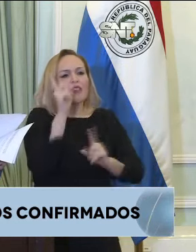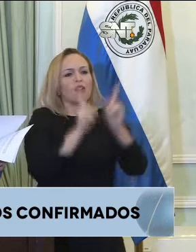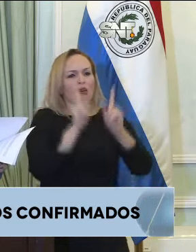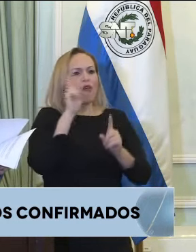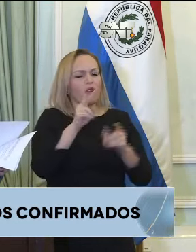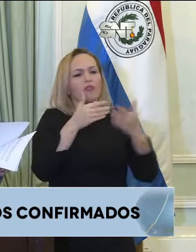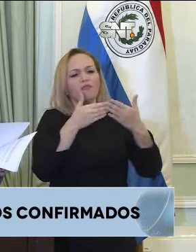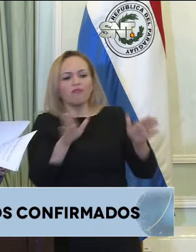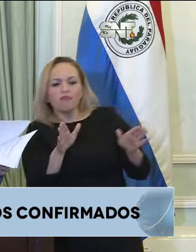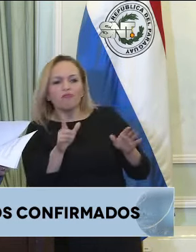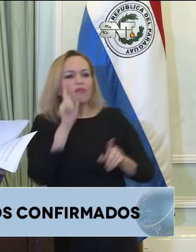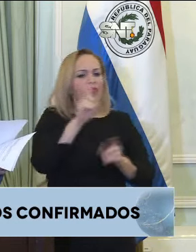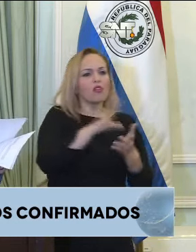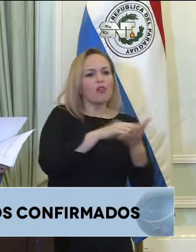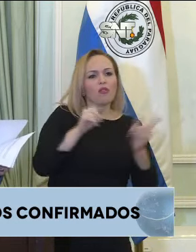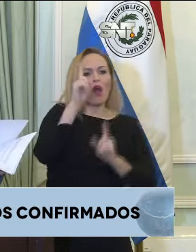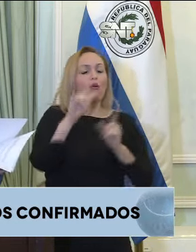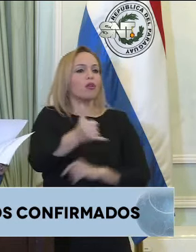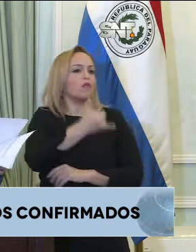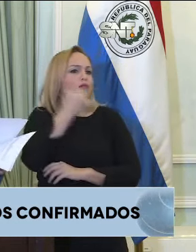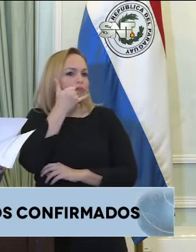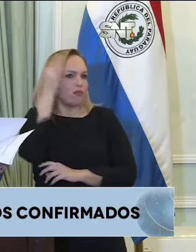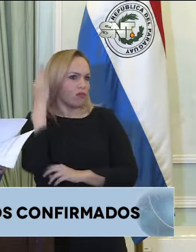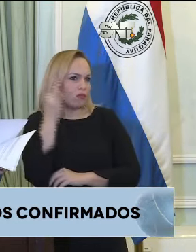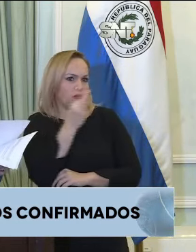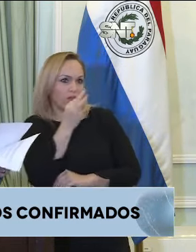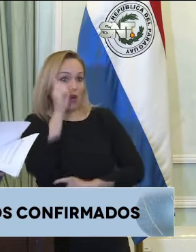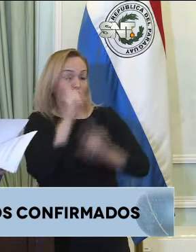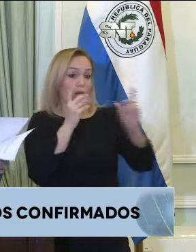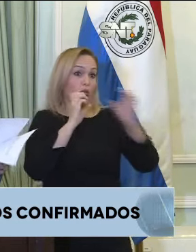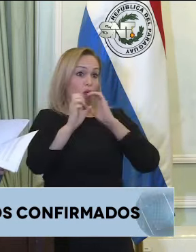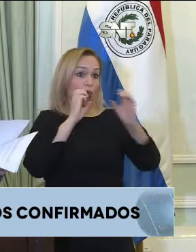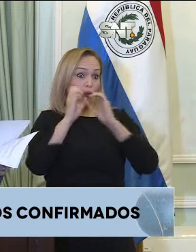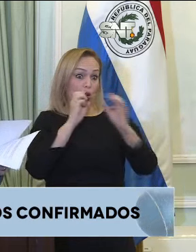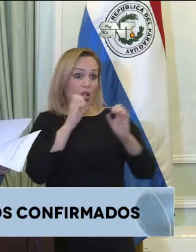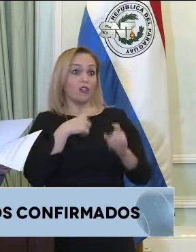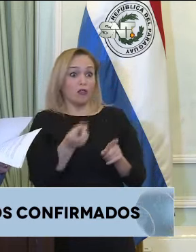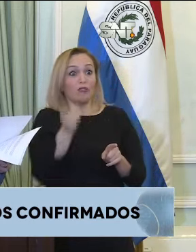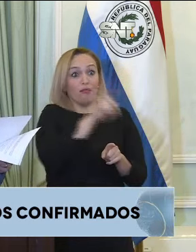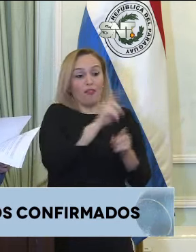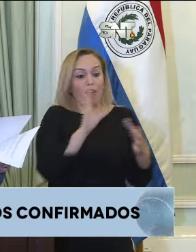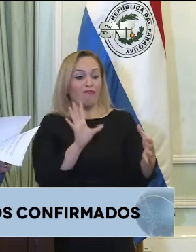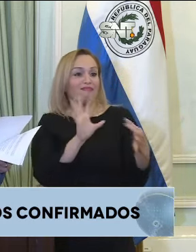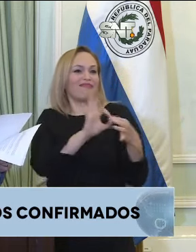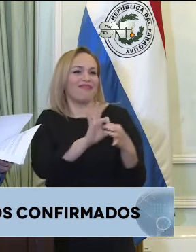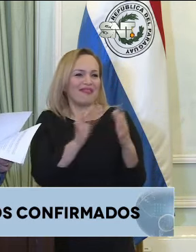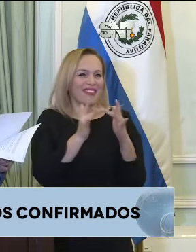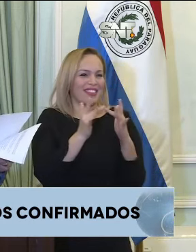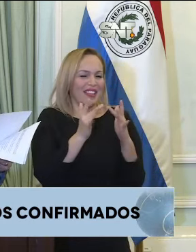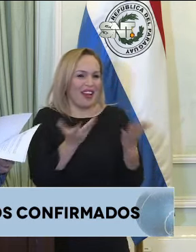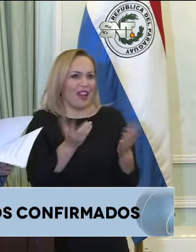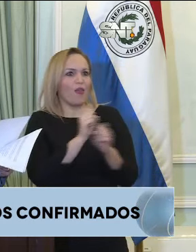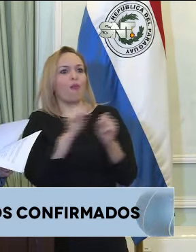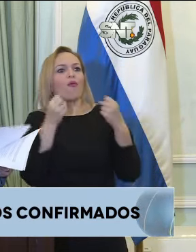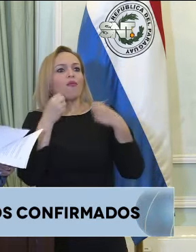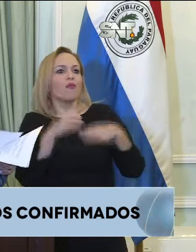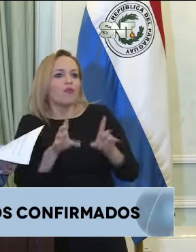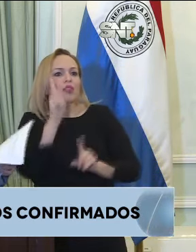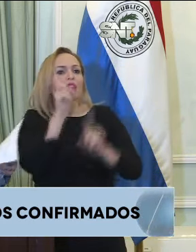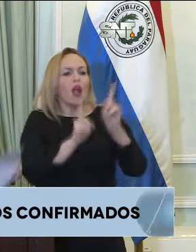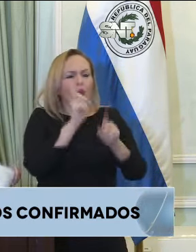móvil, servicios digitales y call centers que prestan servicios lógicamente a estos otros, actividades impostergables